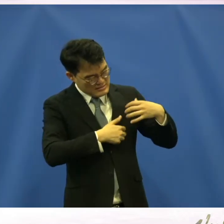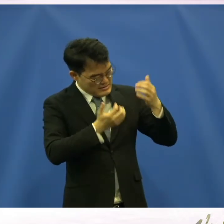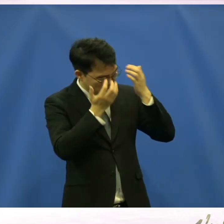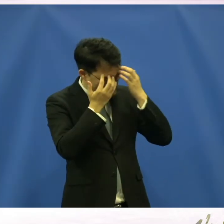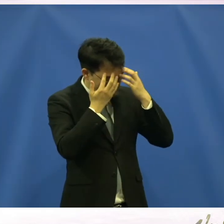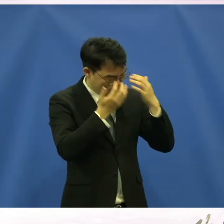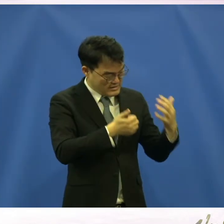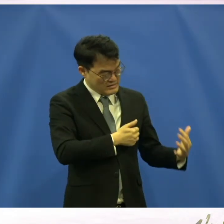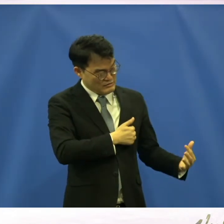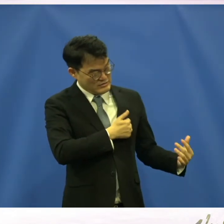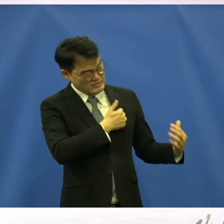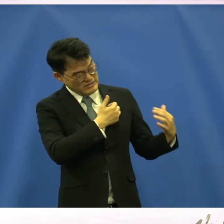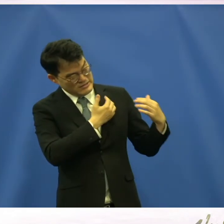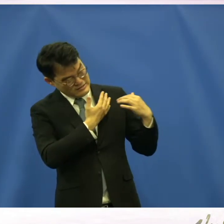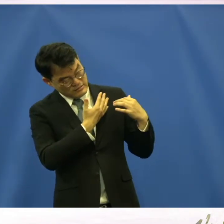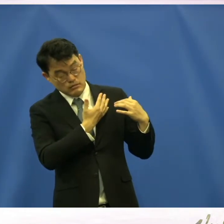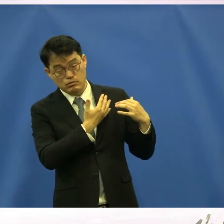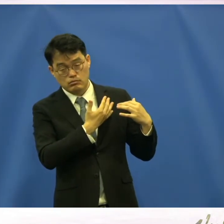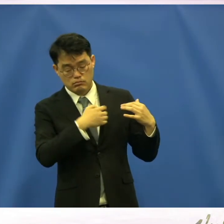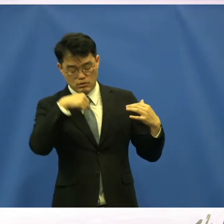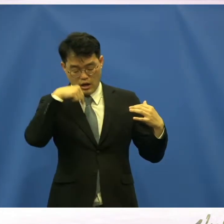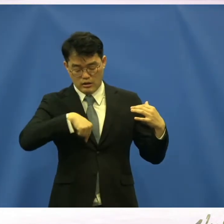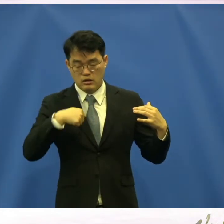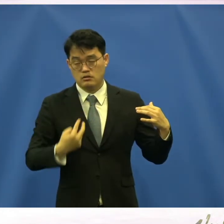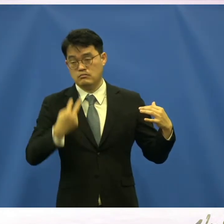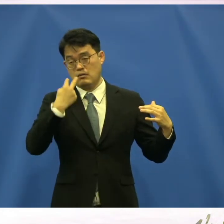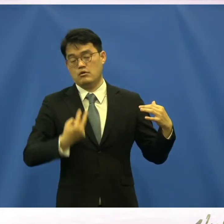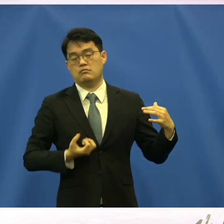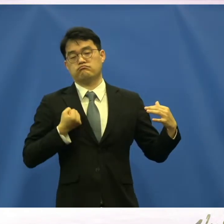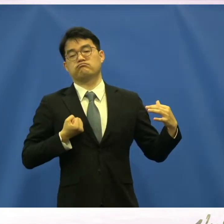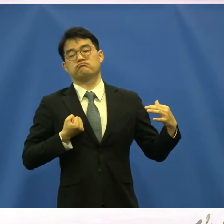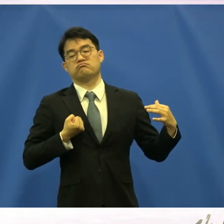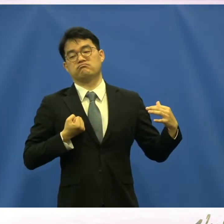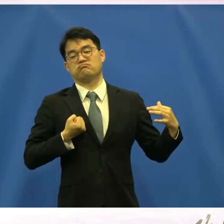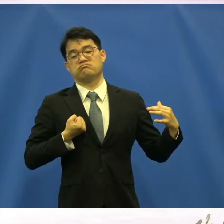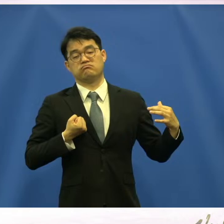때문에 우겨 살 수가 없다는 거예요.